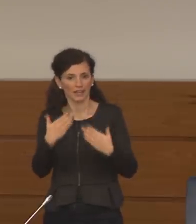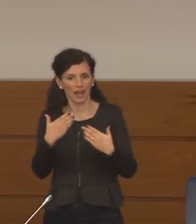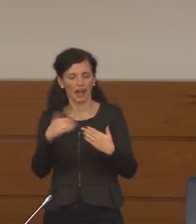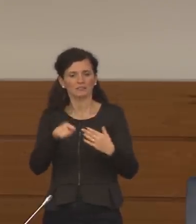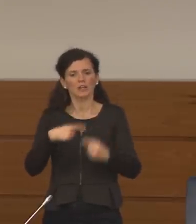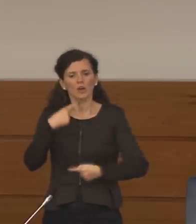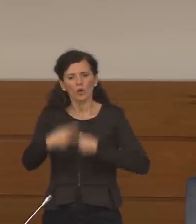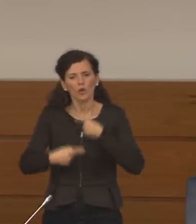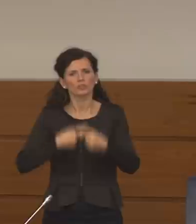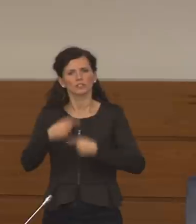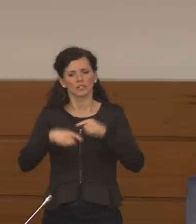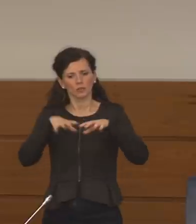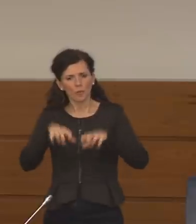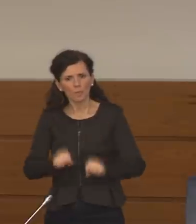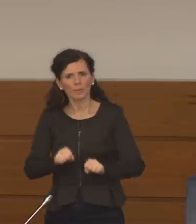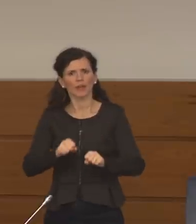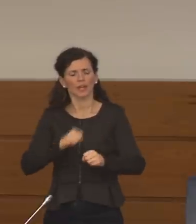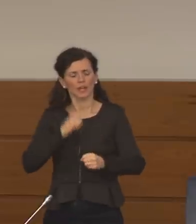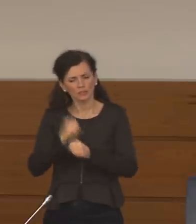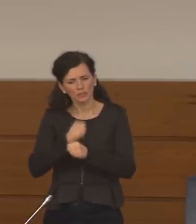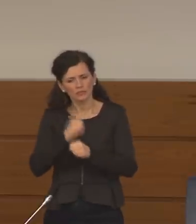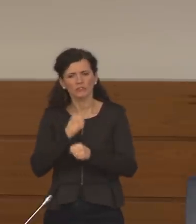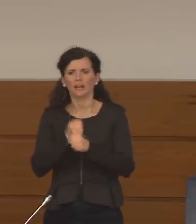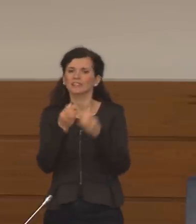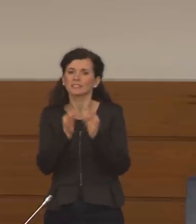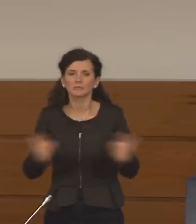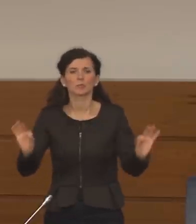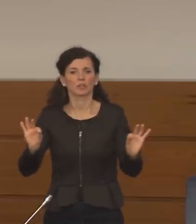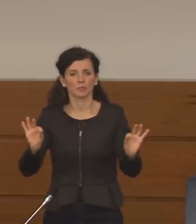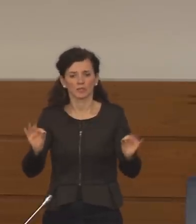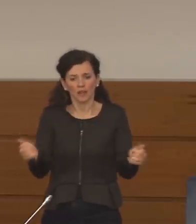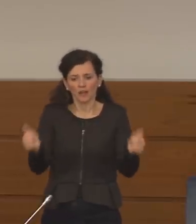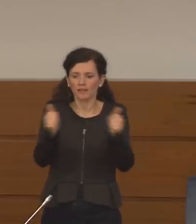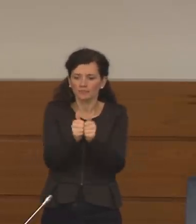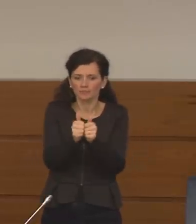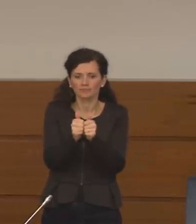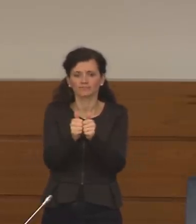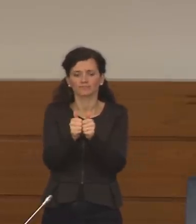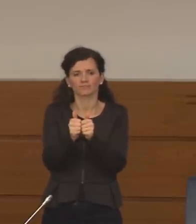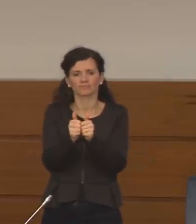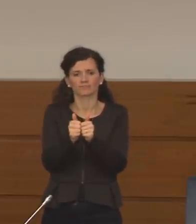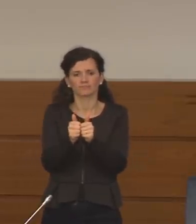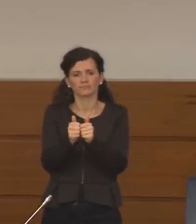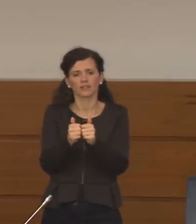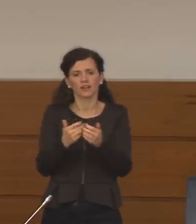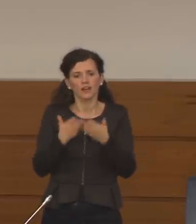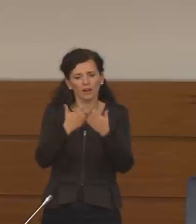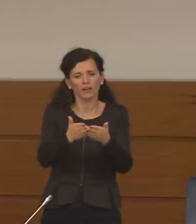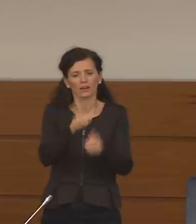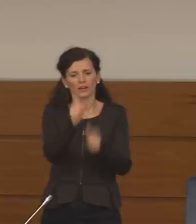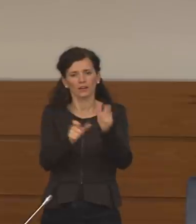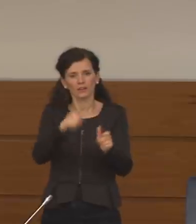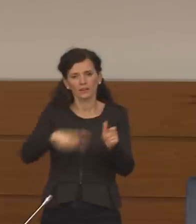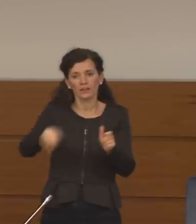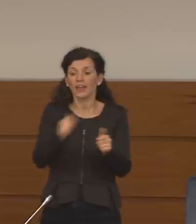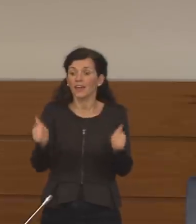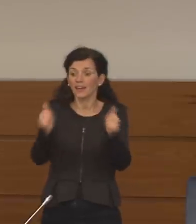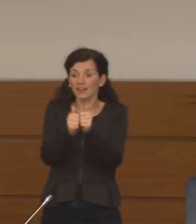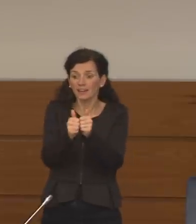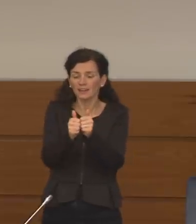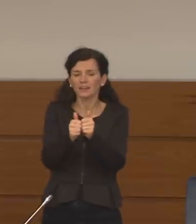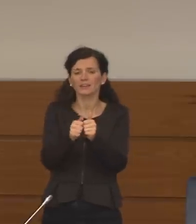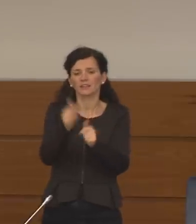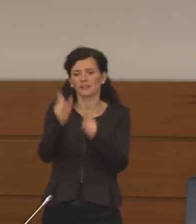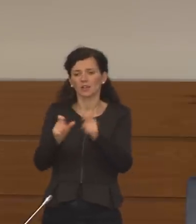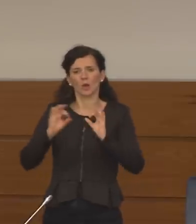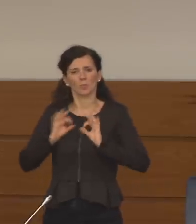continua e costante disponibilità e affiancamento che fanno rispetto agli operatori delle forze